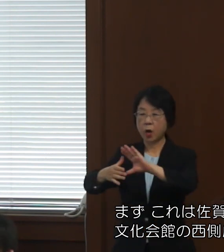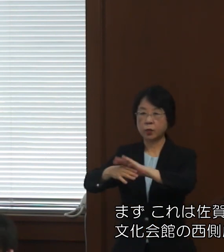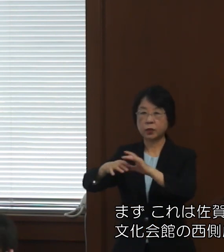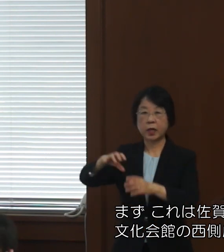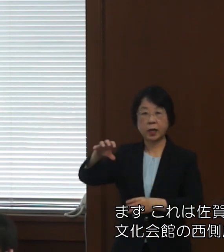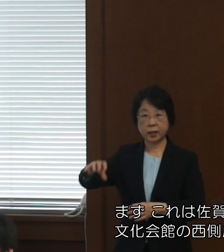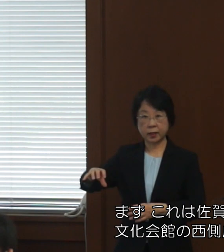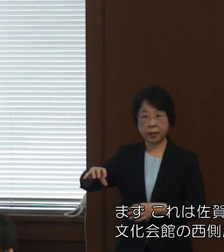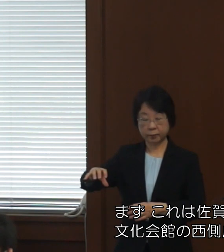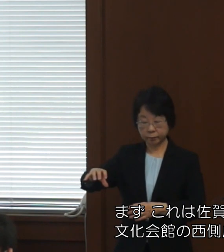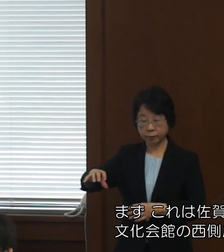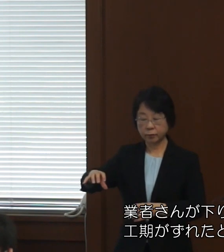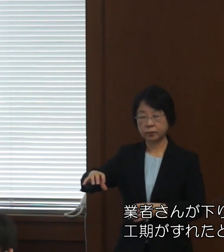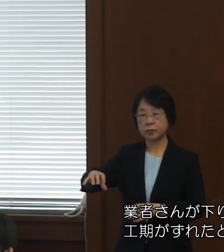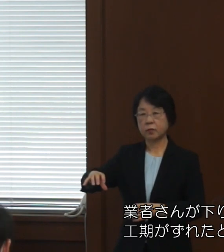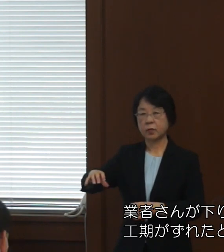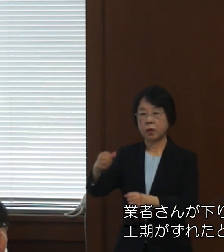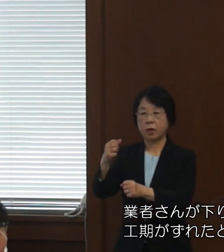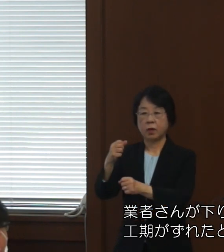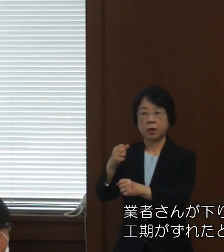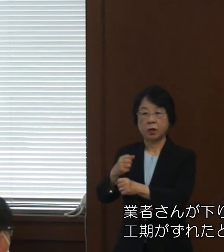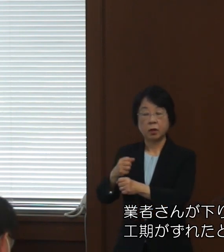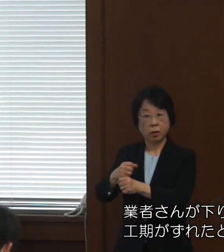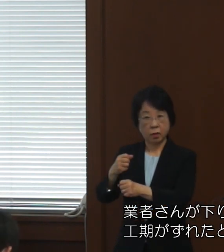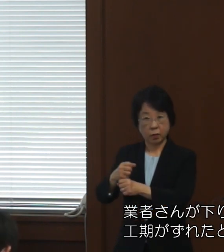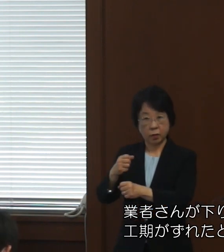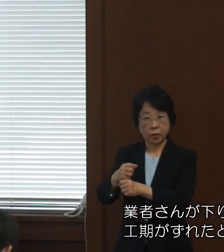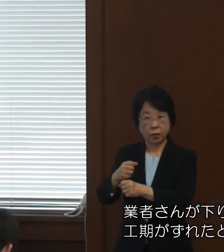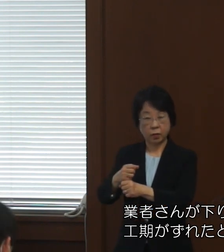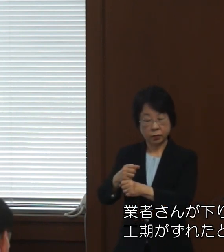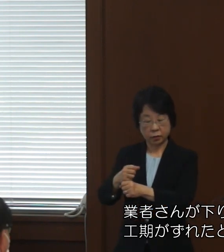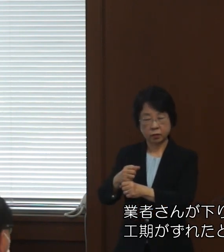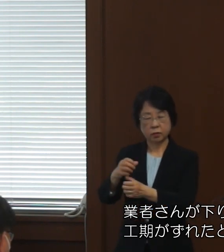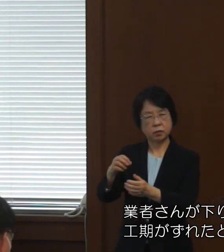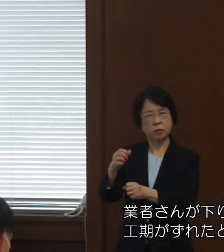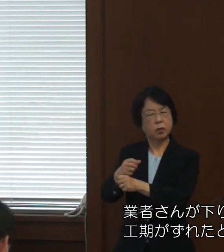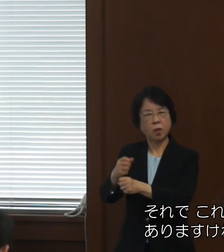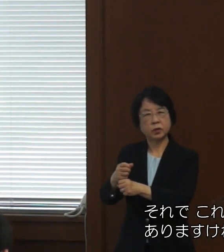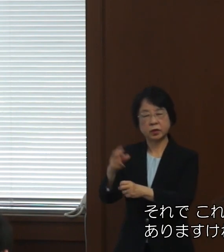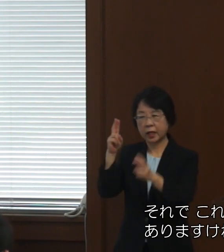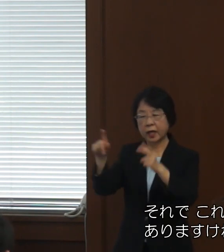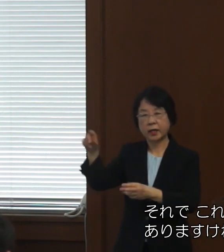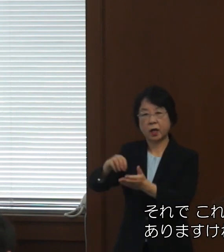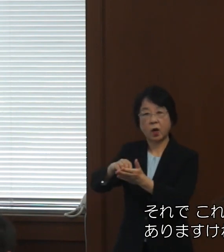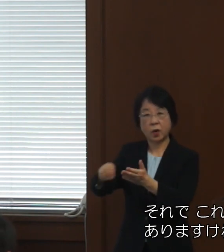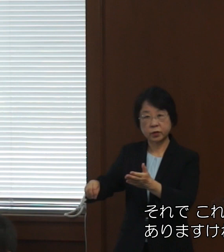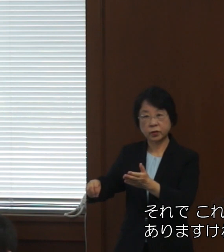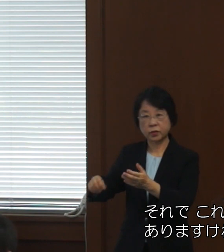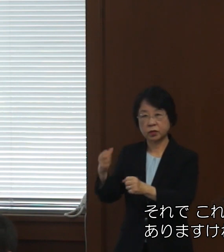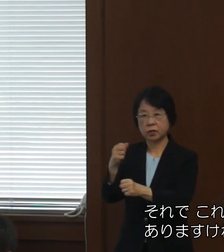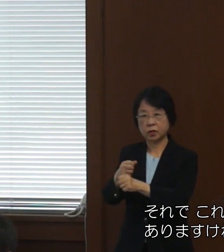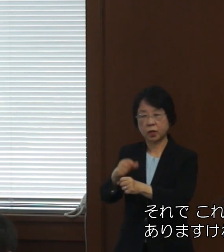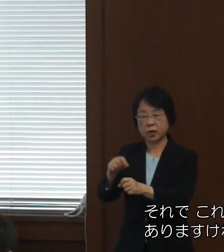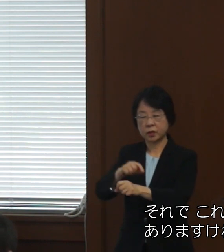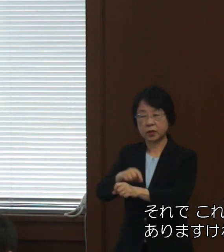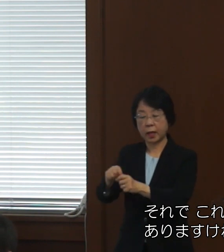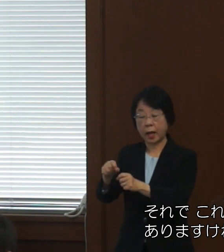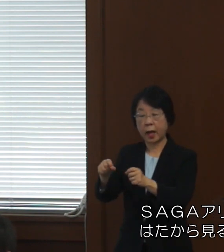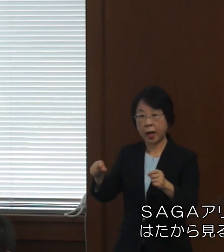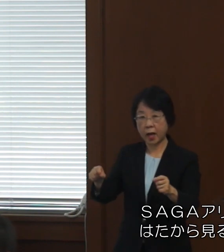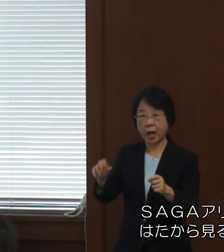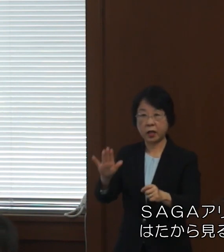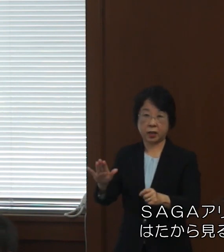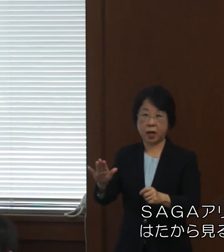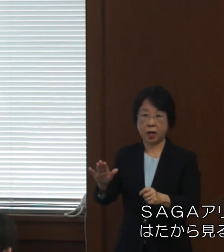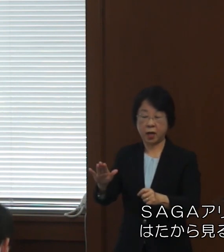工事が業者さんが降りることによって空気がずれたということがありましたでこれは佐賀市の工事ではありますけれど